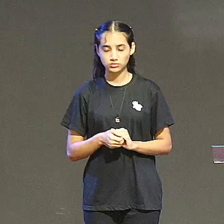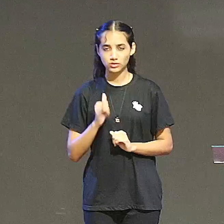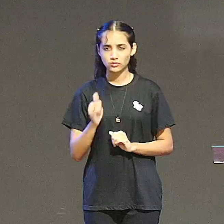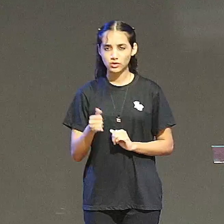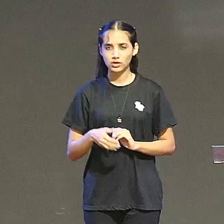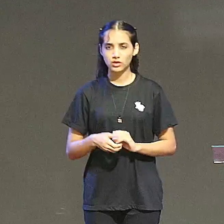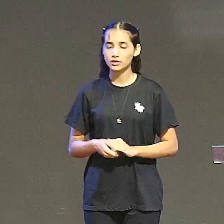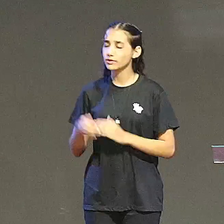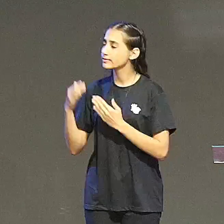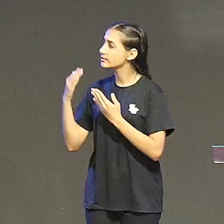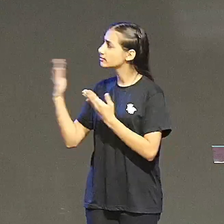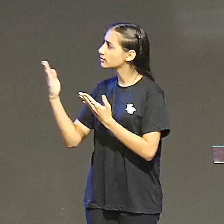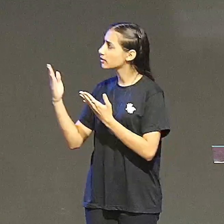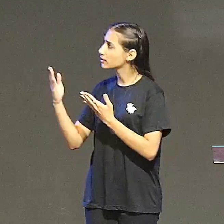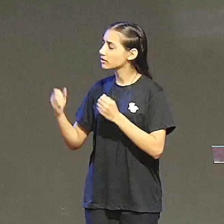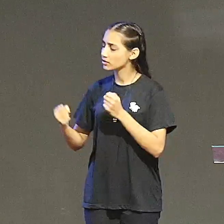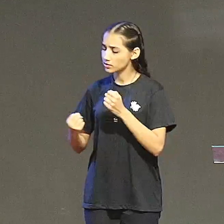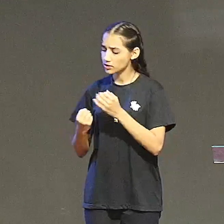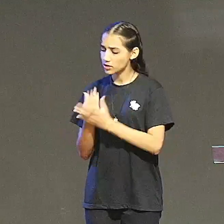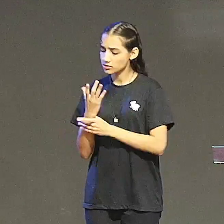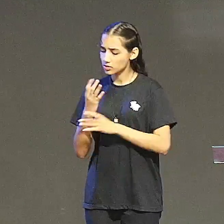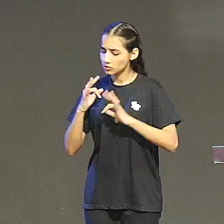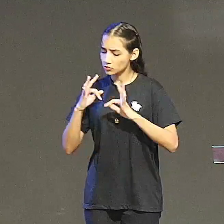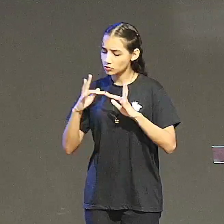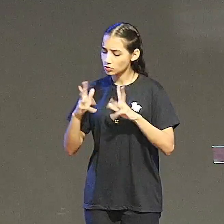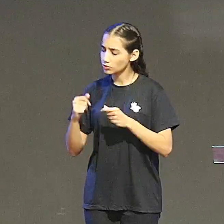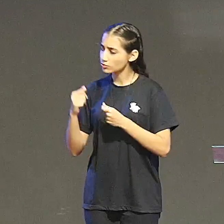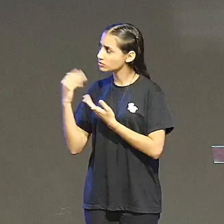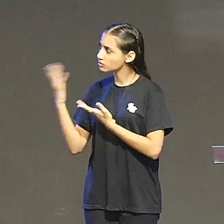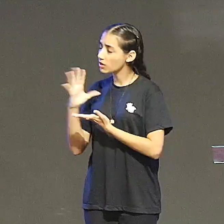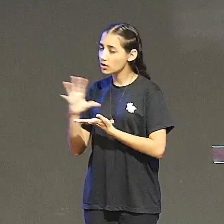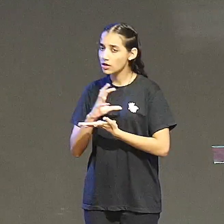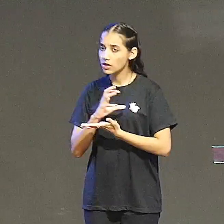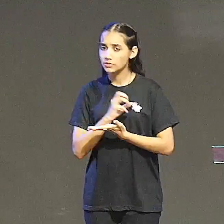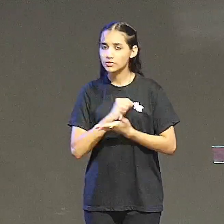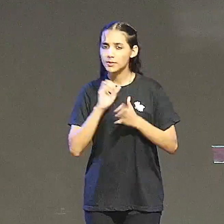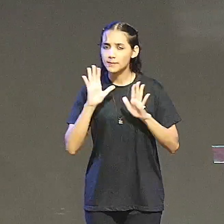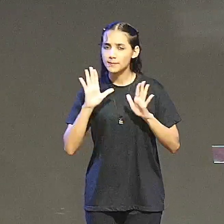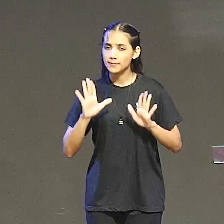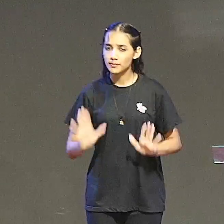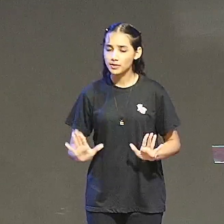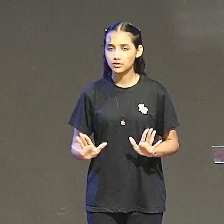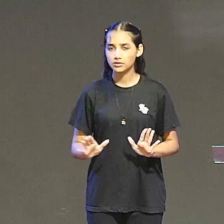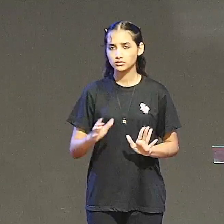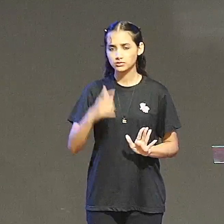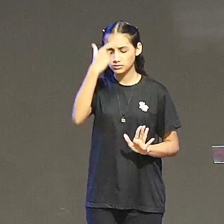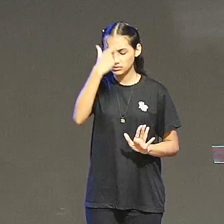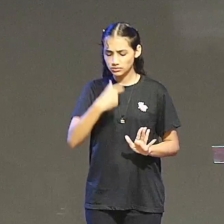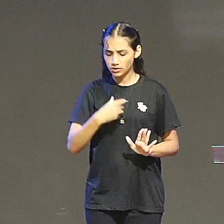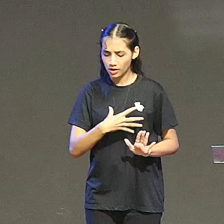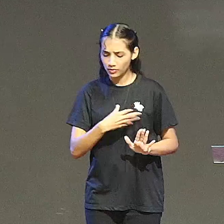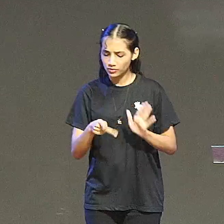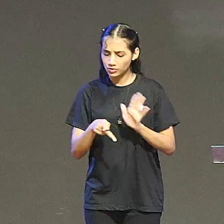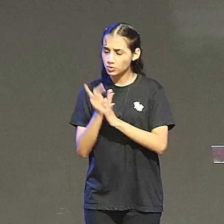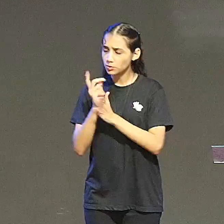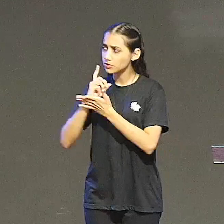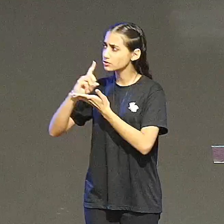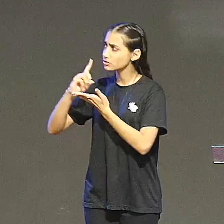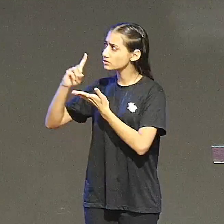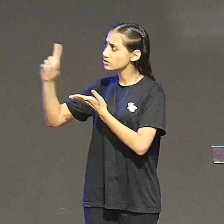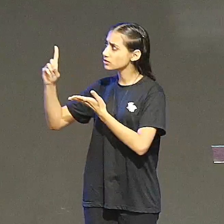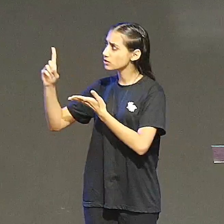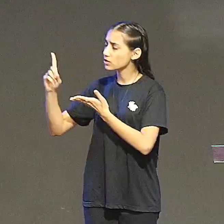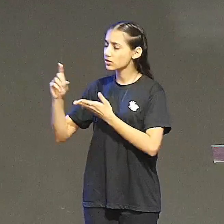toda criação isso de ser um filho de Deus é algo que é dado pela fé